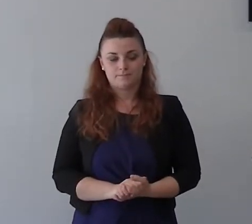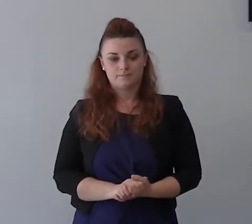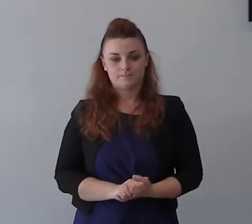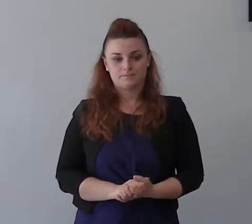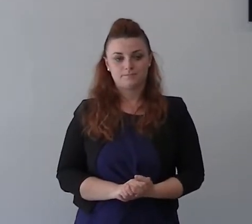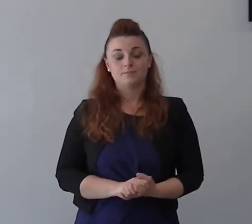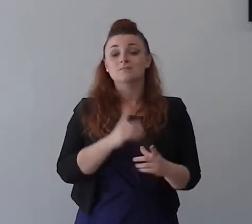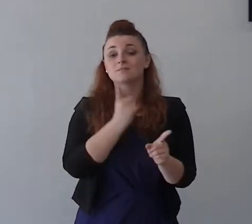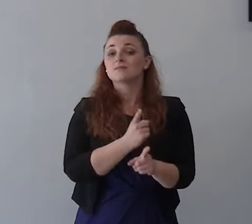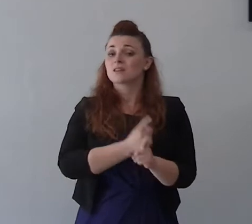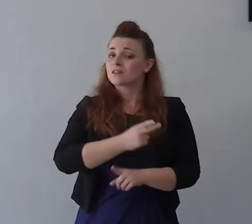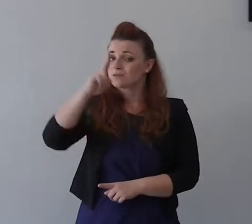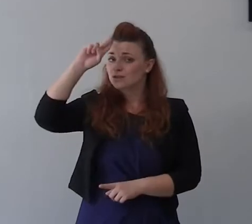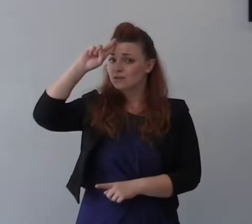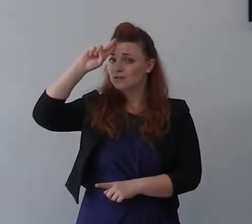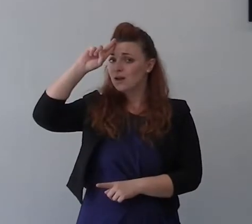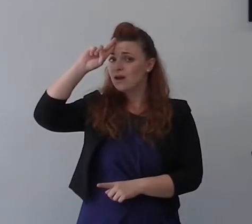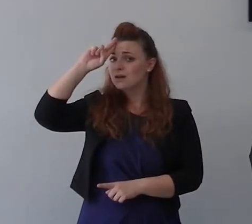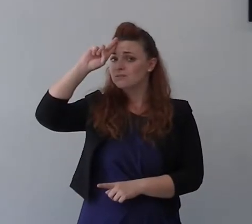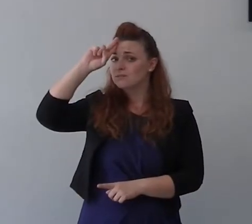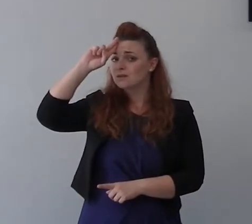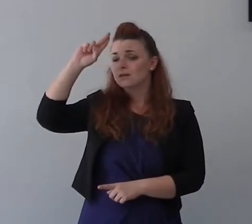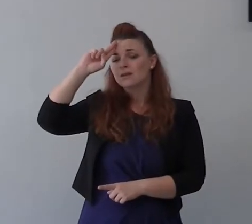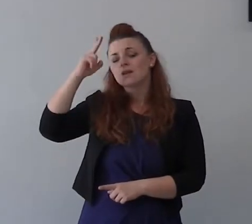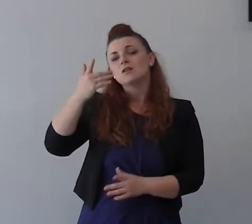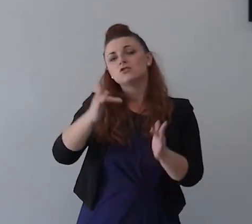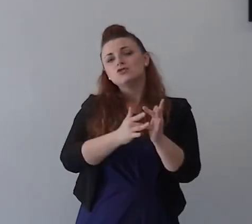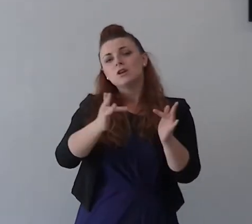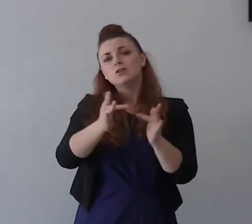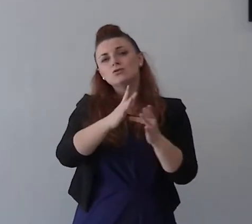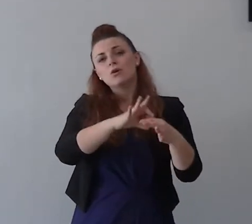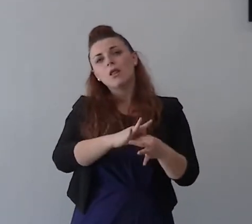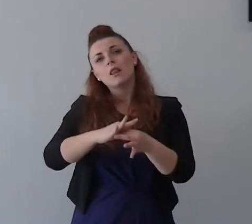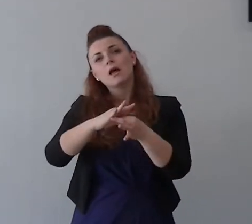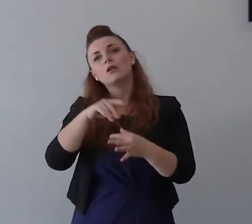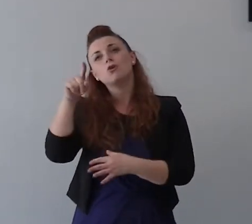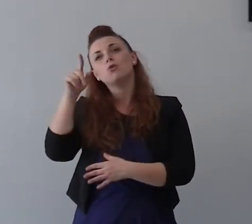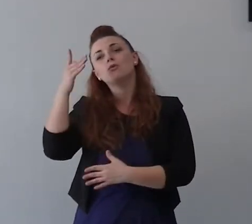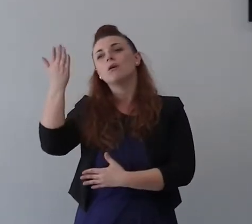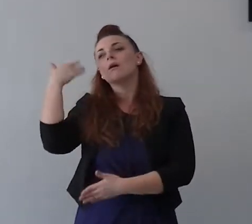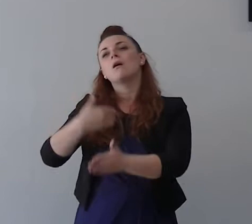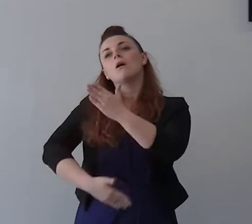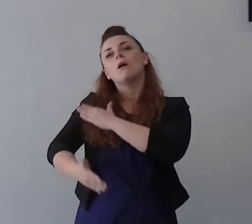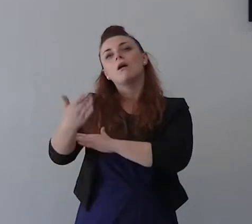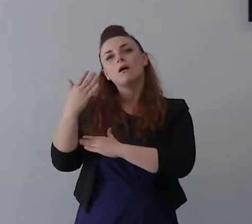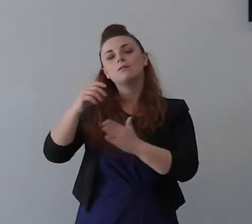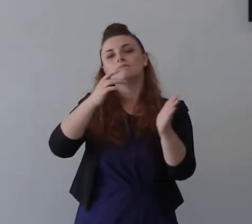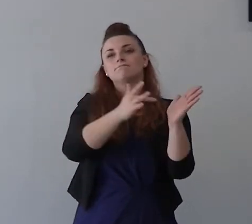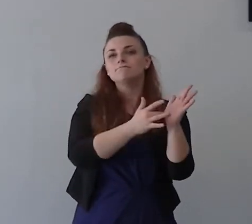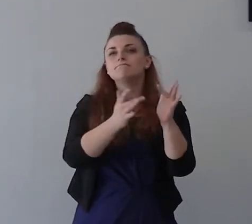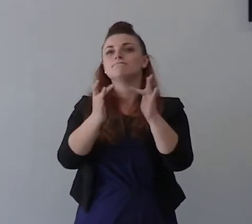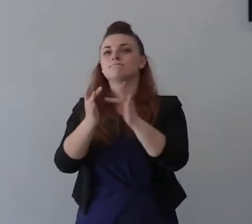Dovrei ricordarmi quando pronuncio Gesù che lui è venuto a farsi bucare le mani per colpa mia. Lo